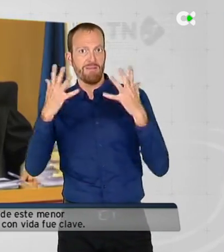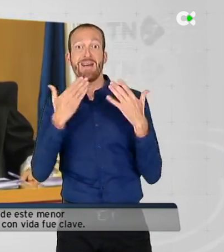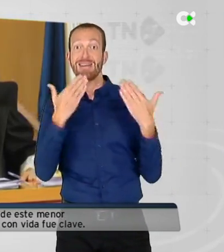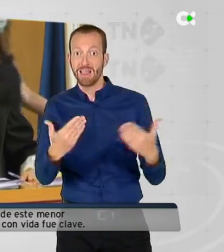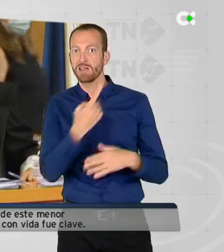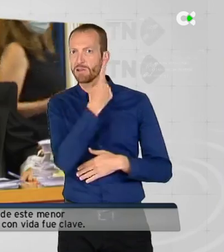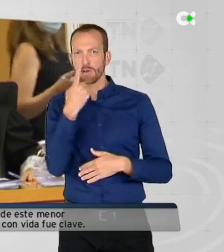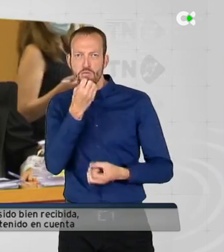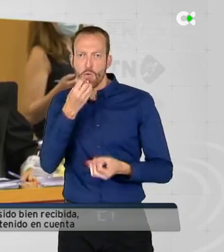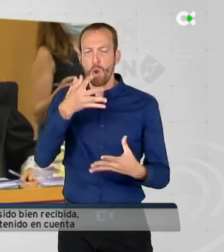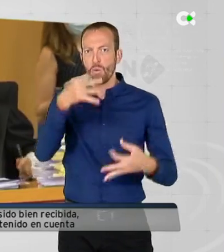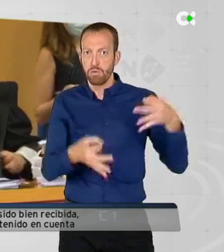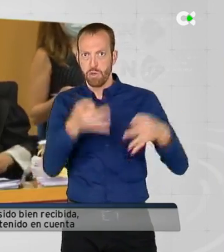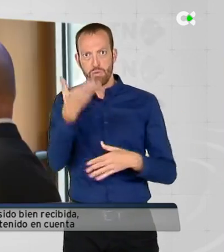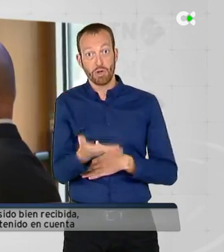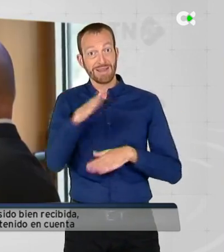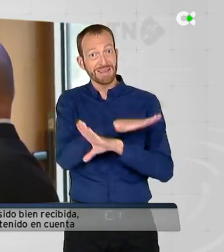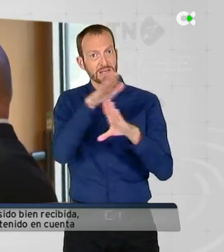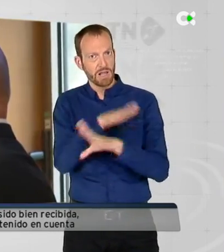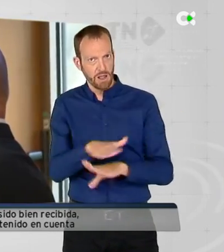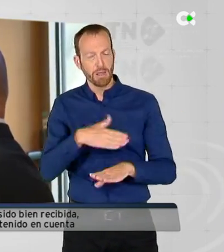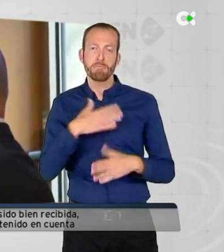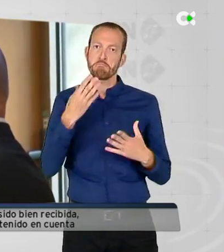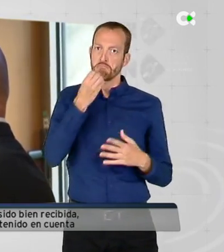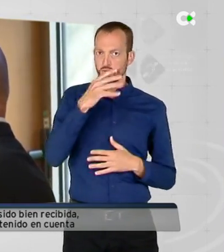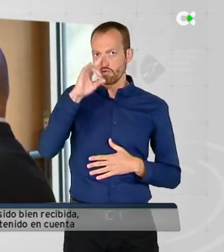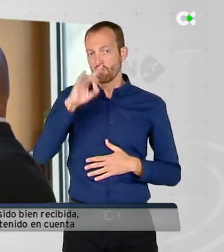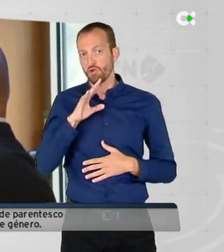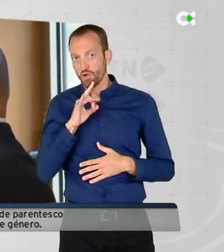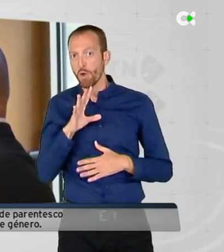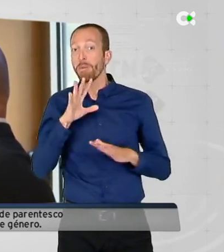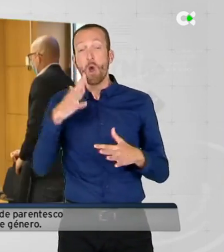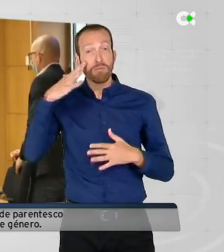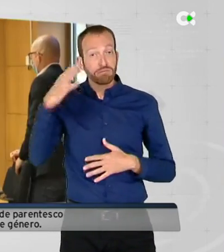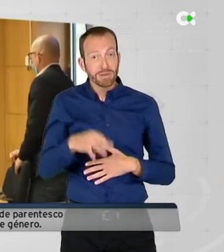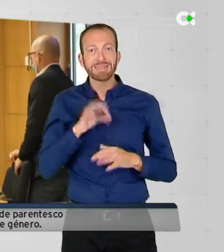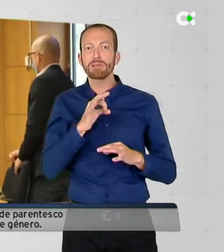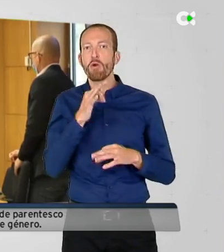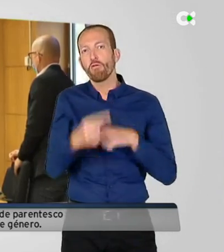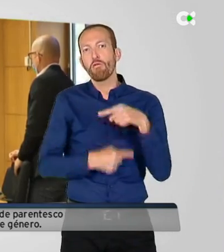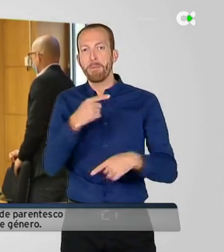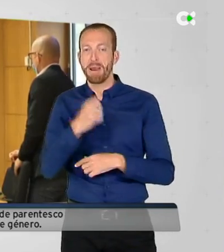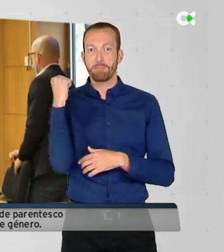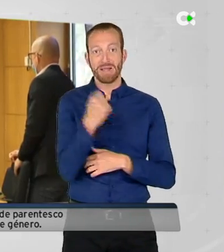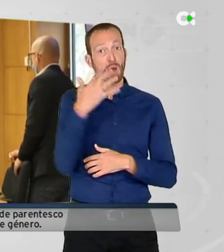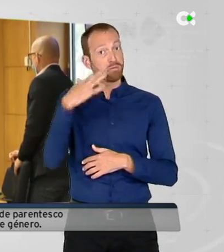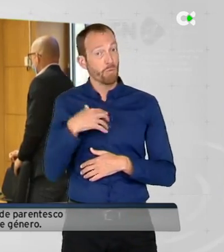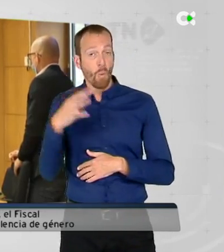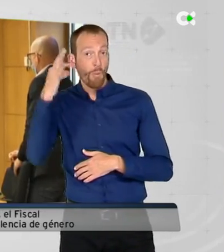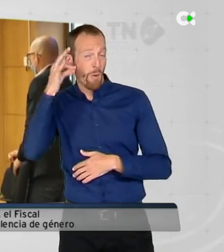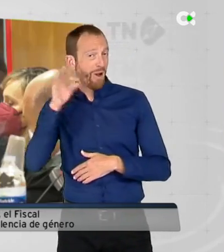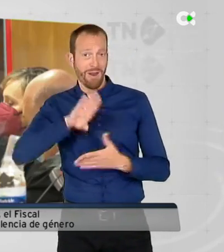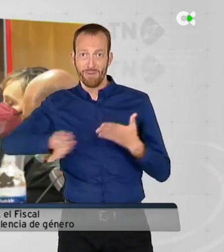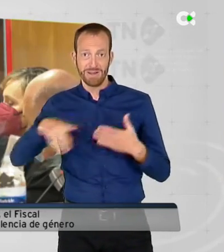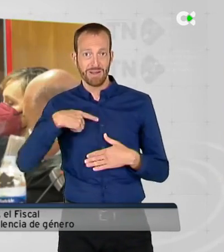vida fue clave. La sentencia ha sido bien recibida, aunque solo ha tenido en cuenta el agravante de parentesco y no el de género.